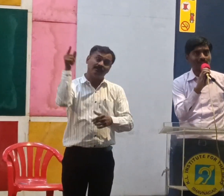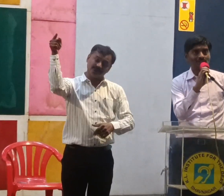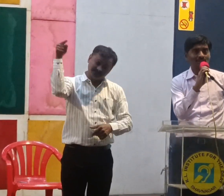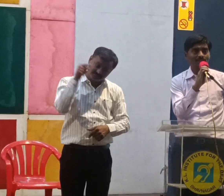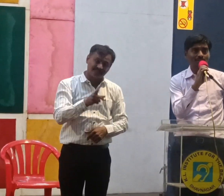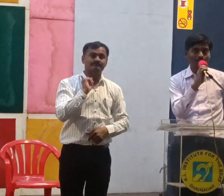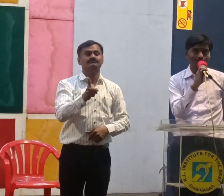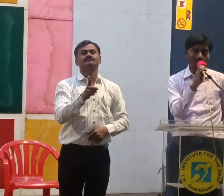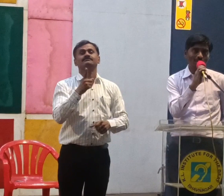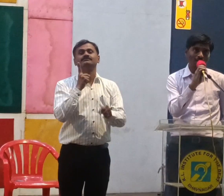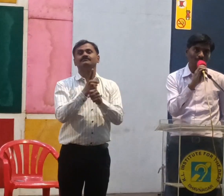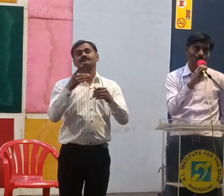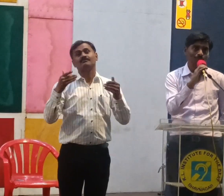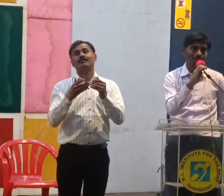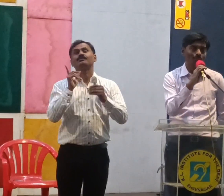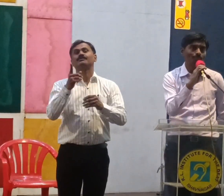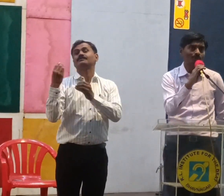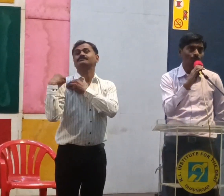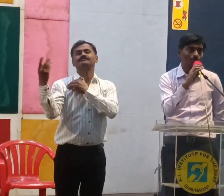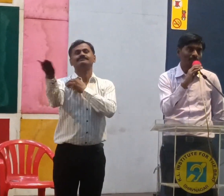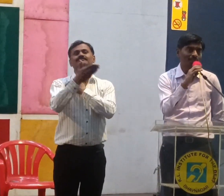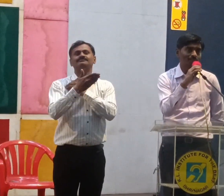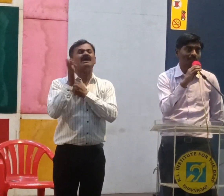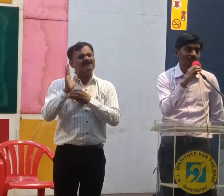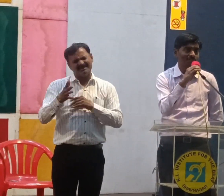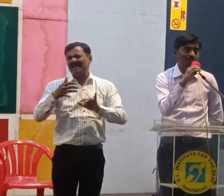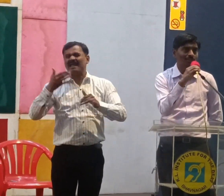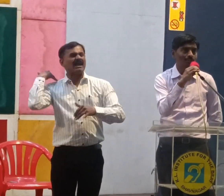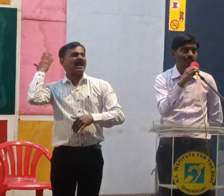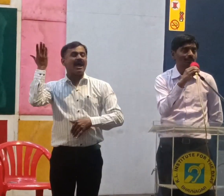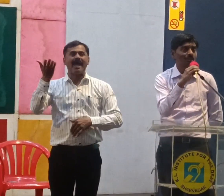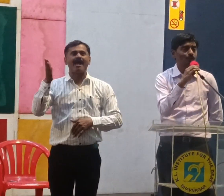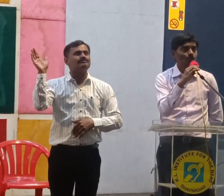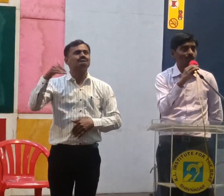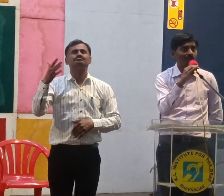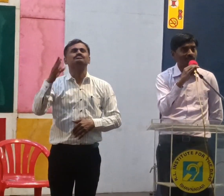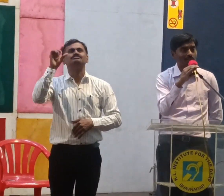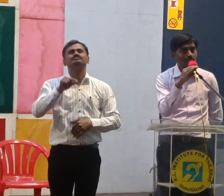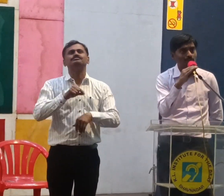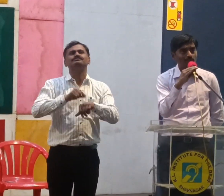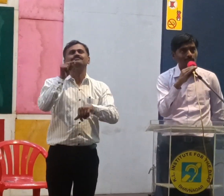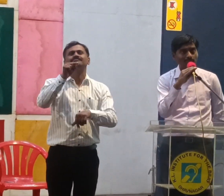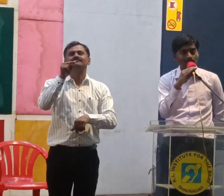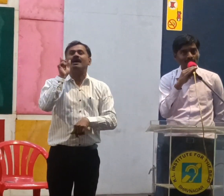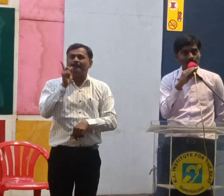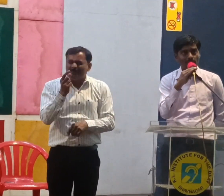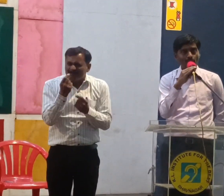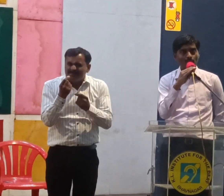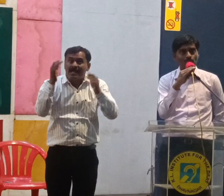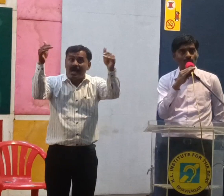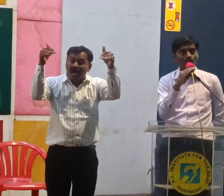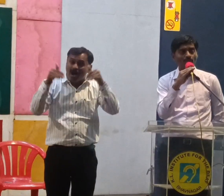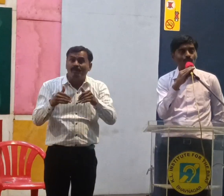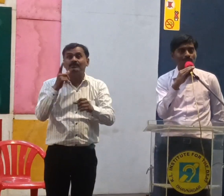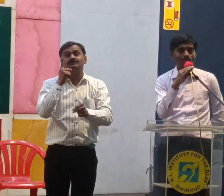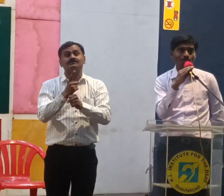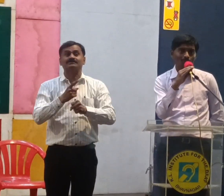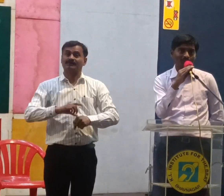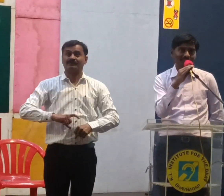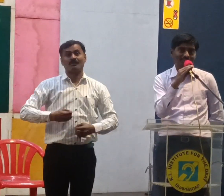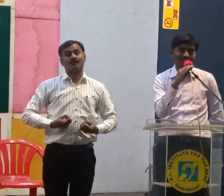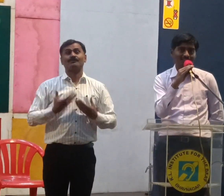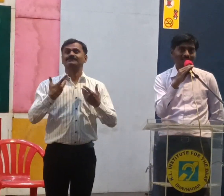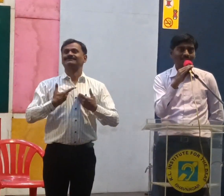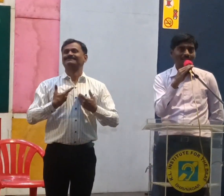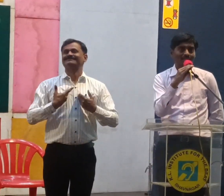એકવાર ચોક્કસ શિક્ષકને મળવા આવવું જ જોઈએ, પણ કોઈ પણ કારણસર આવી શકતા નથી, પણ આવી એકાદી મિટિંગમાં પણ તમે હાજરી આપો તો અમારો ઉત્સાહ